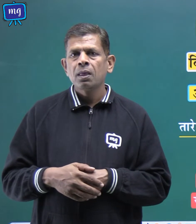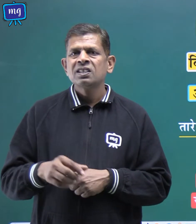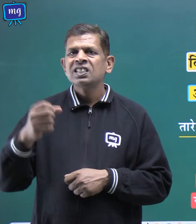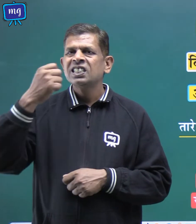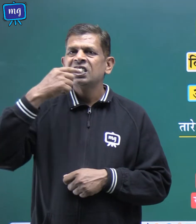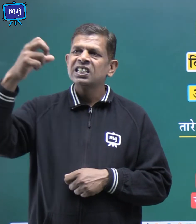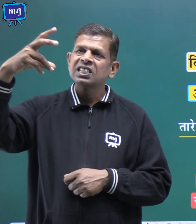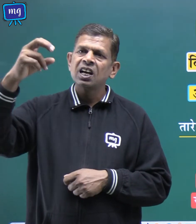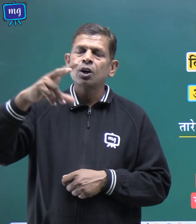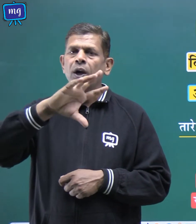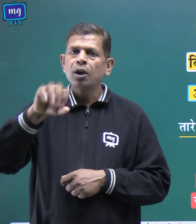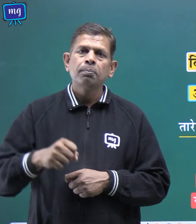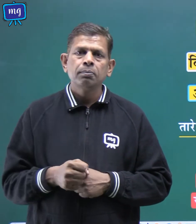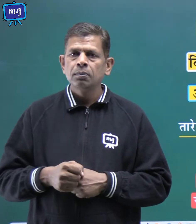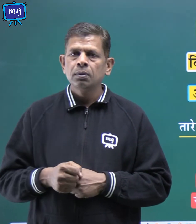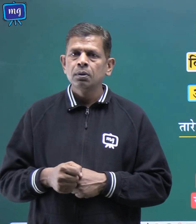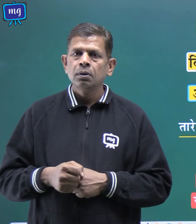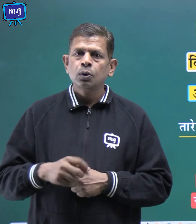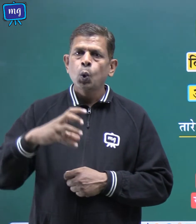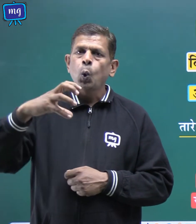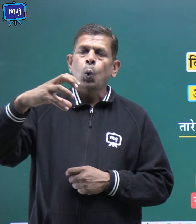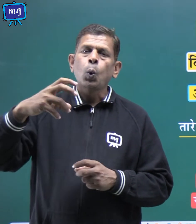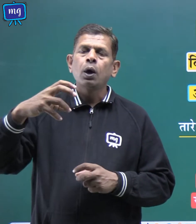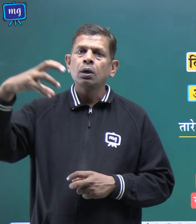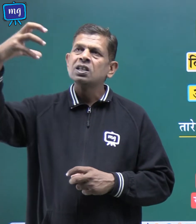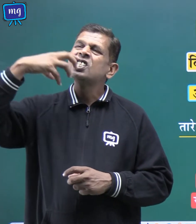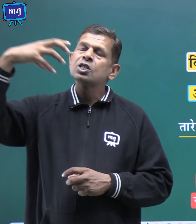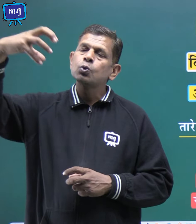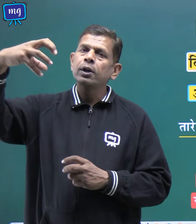तारों एवं सौर परिवार के बारे में